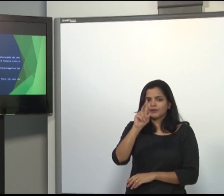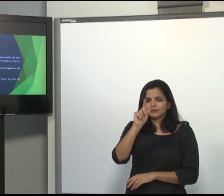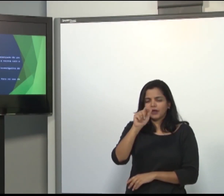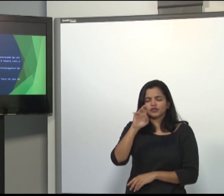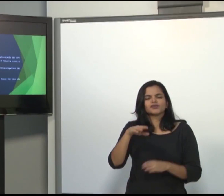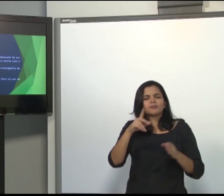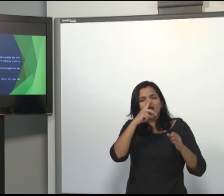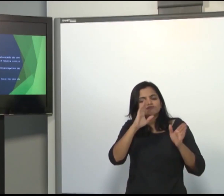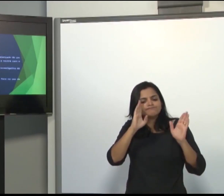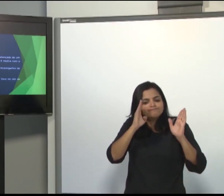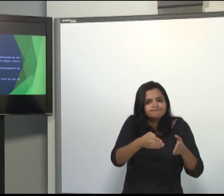abordagens